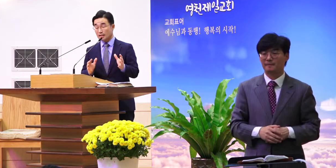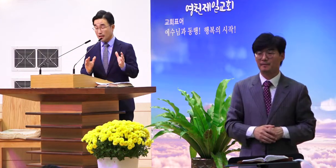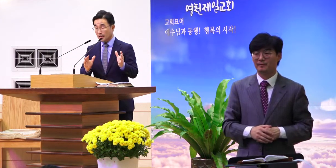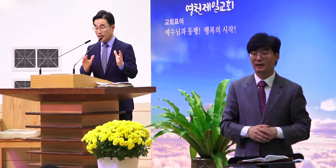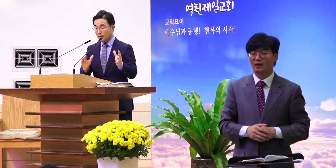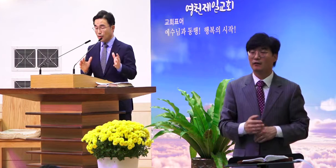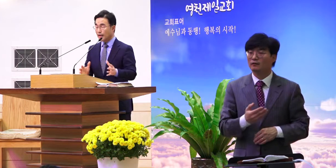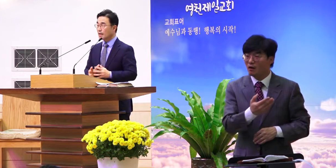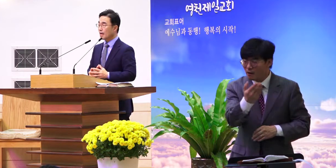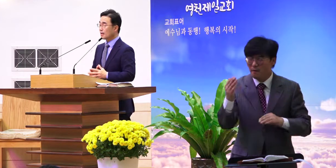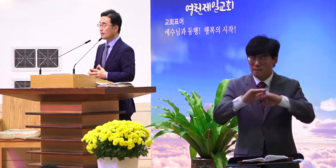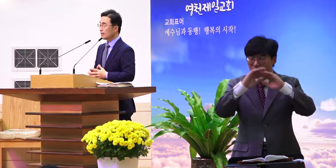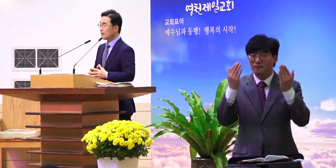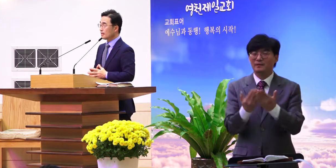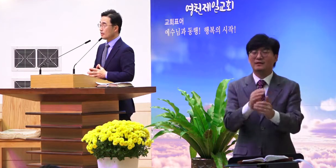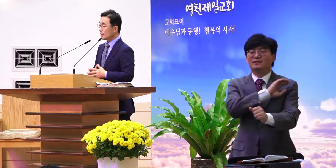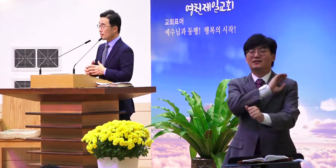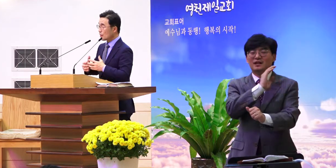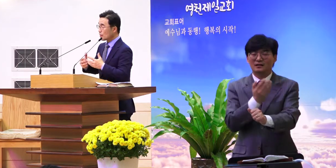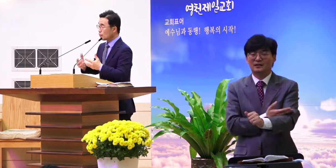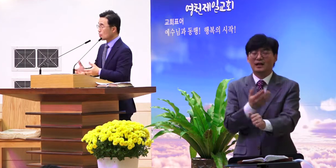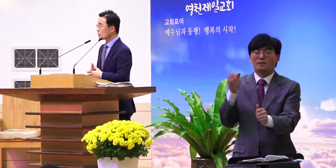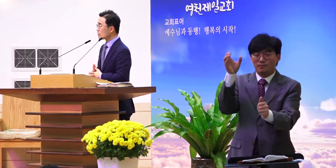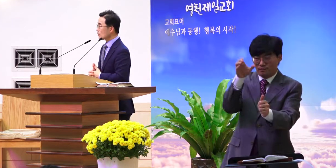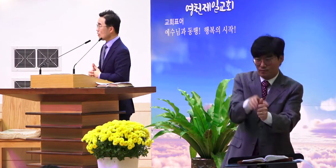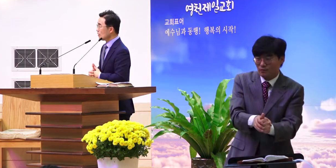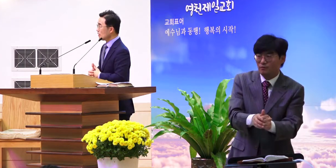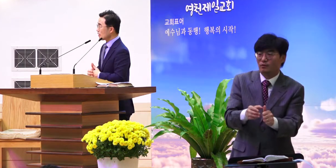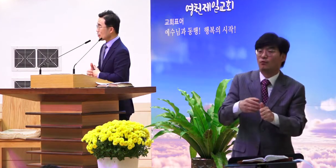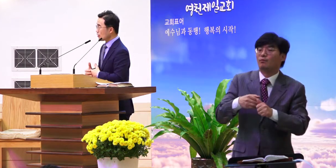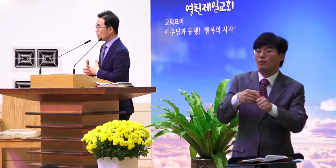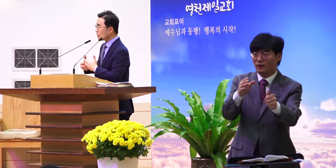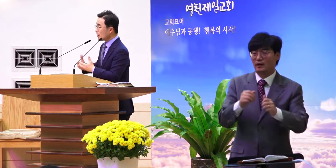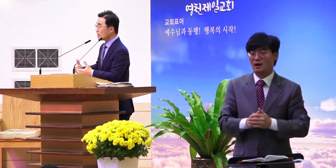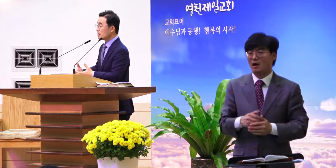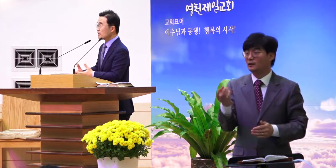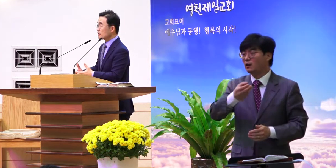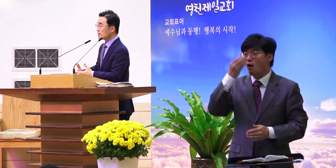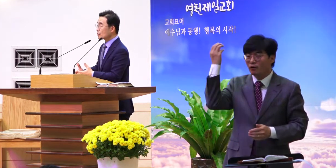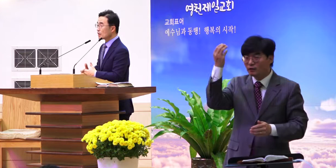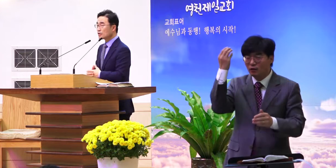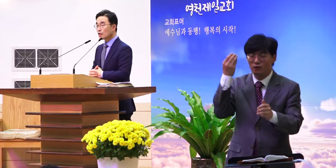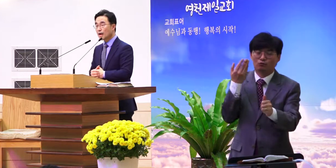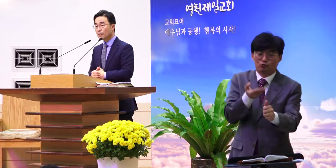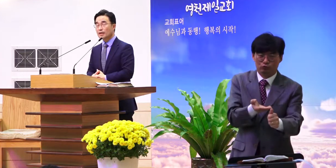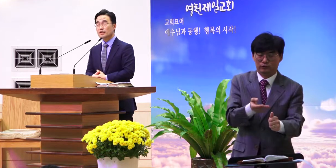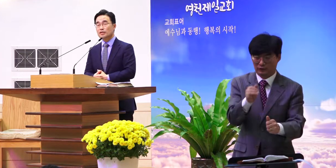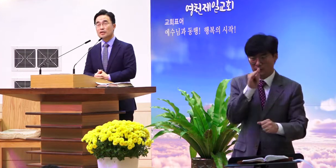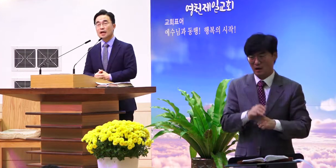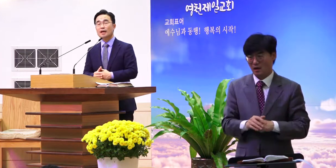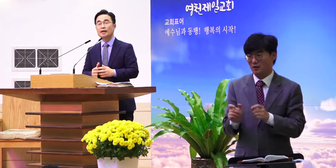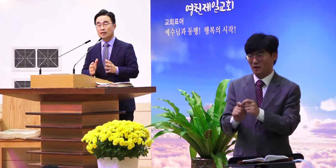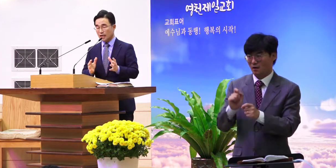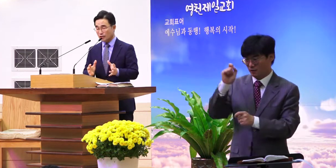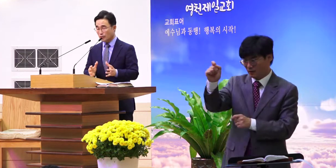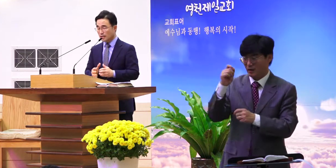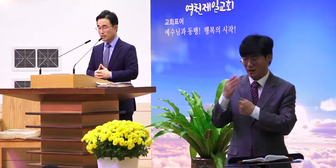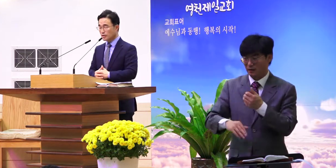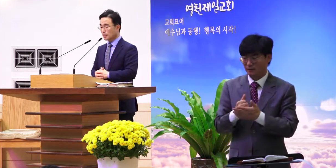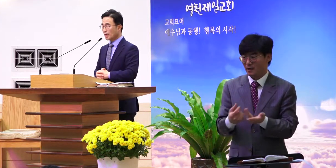너희를 세상에 보낸다. 너희에게 성령이 부어질 것이고 그리고 영원히 성령께서 너희와 함께 하실 것이다.